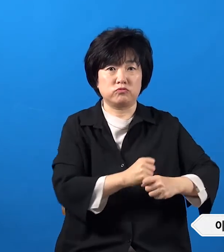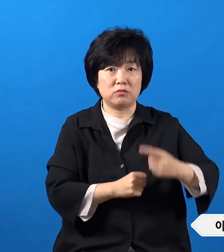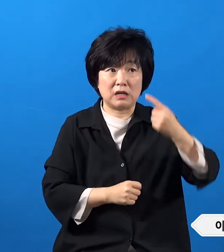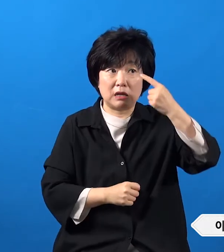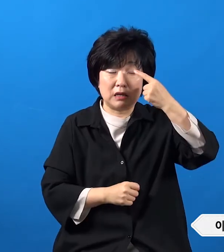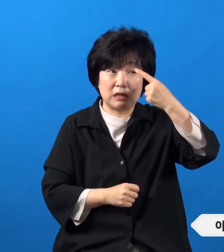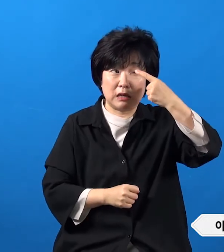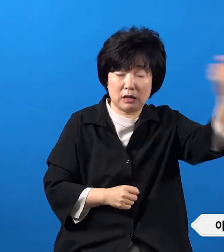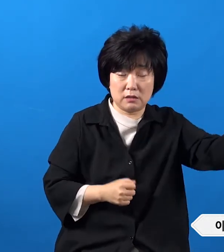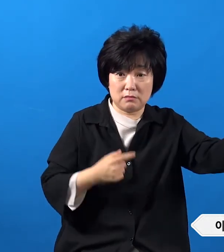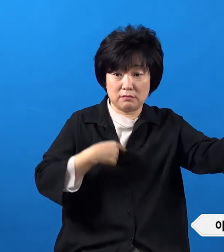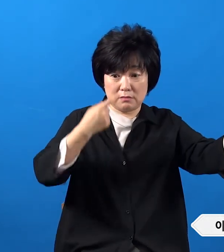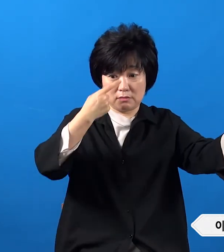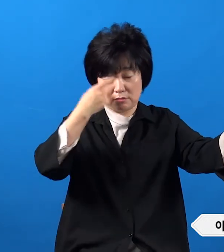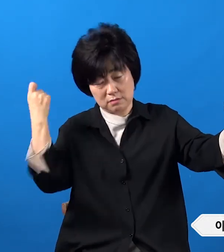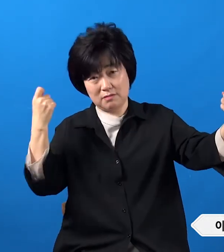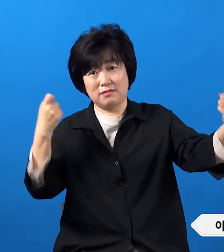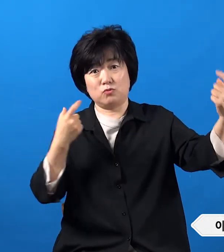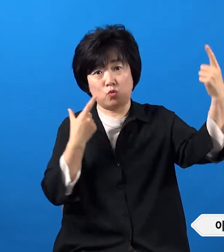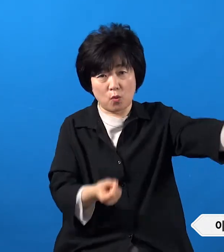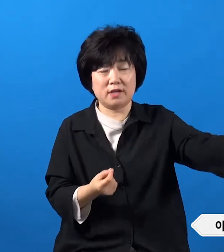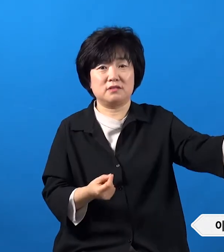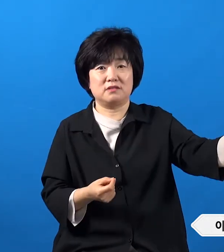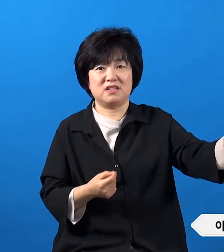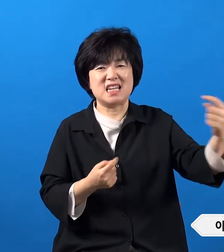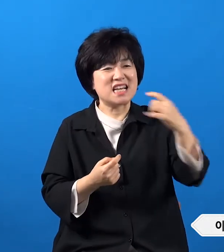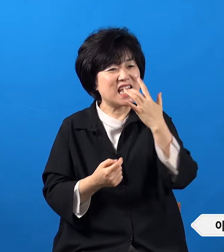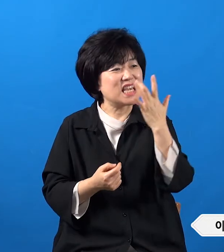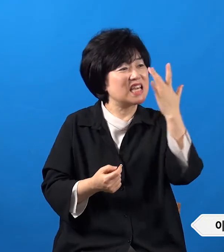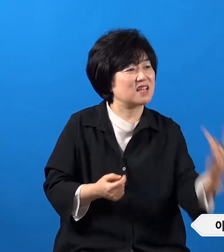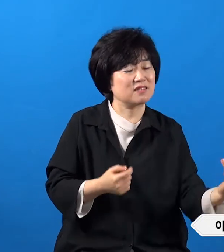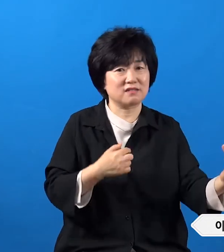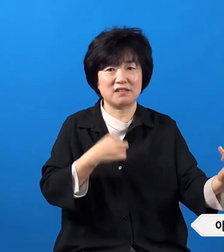것과 대조하려는 예수님의 분명한 의도가 계십니다.